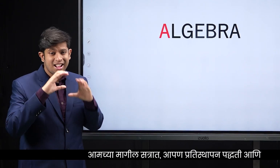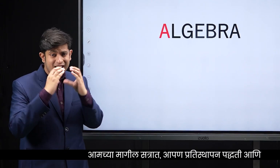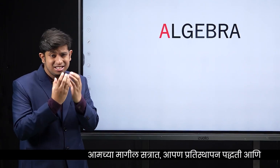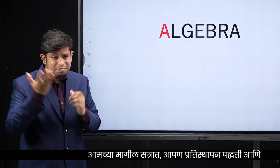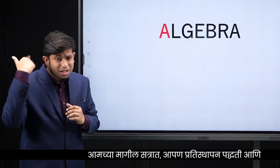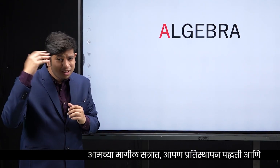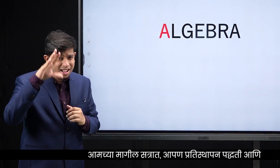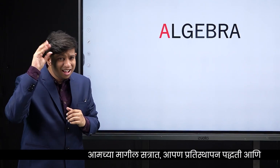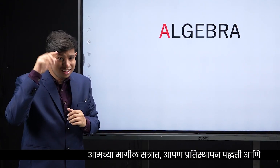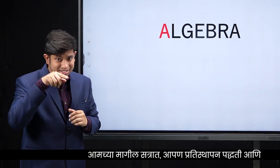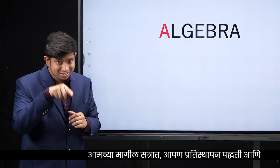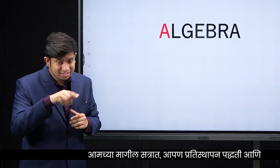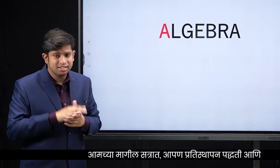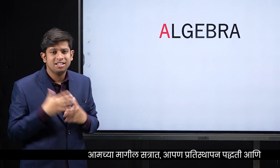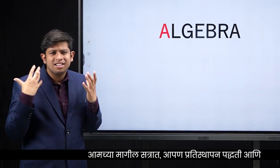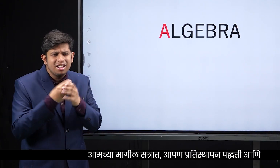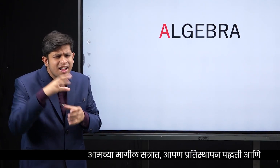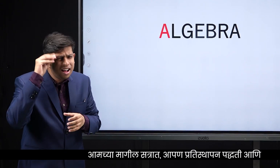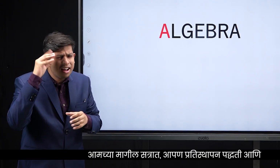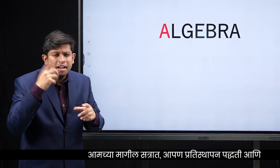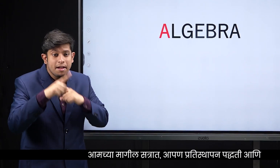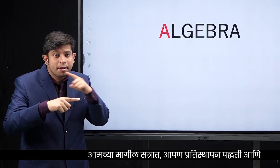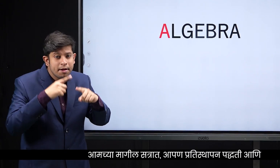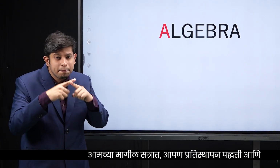आमच्या मागील सत्रात आपण प्रतिस्थापन पद्धती आणि